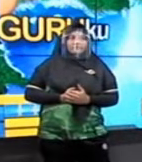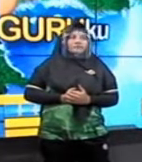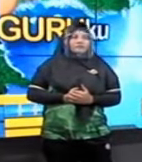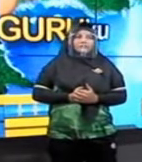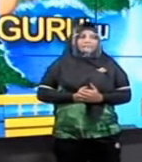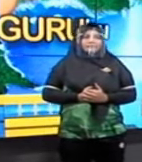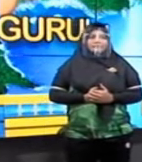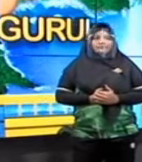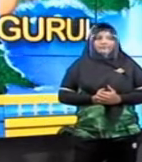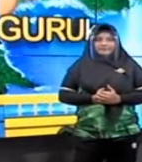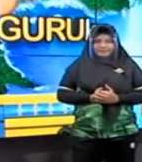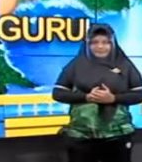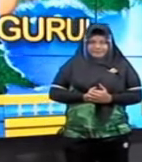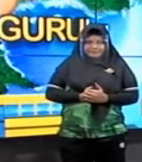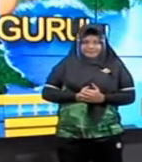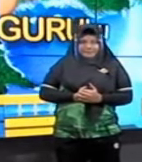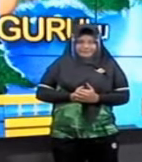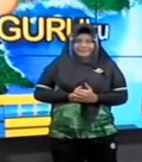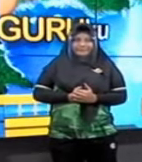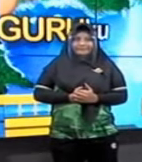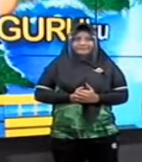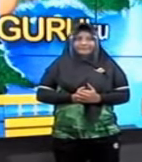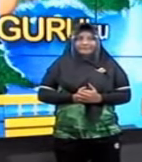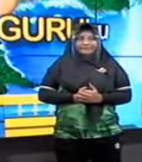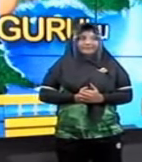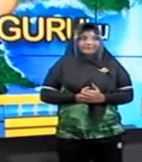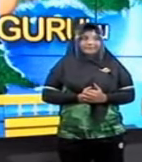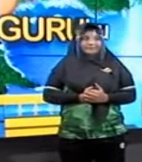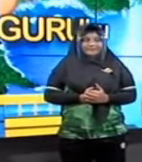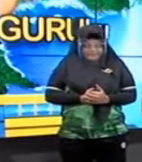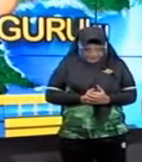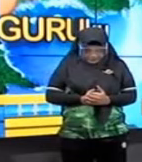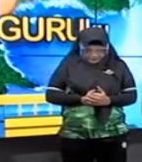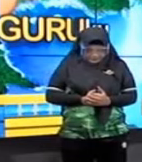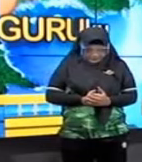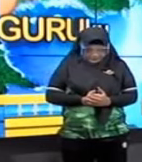peroleh bermanfaat untuk kita semua. Semua siap berdoa? Berdoa mulai.